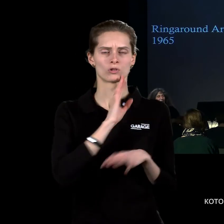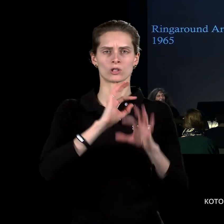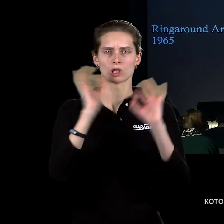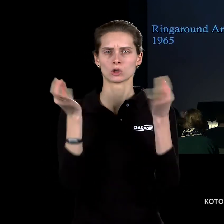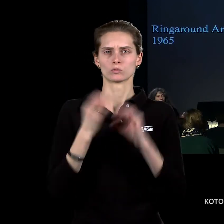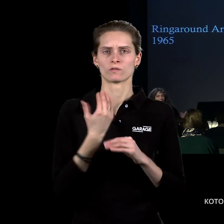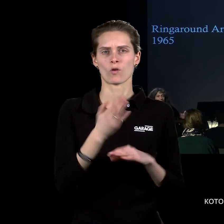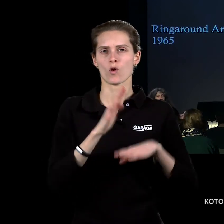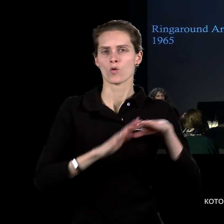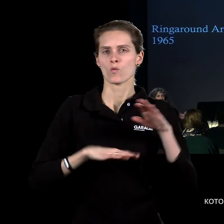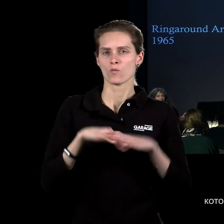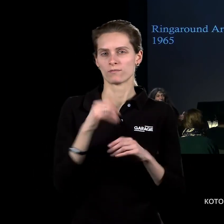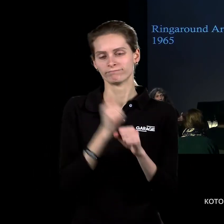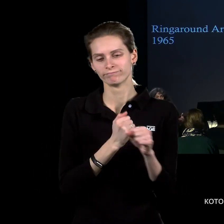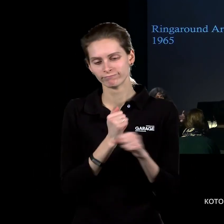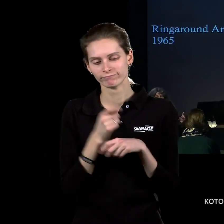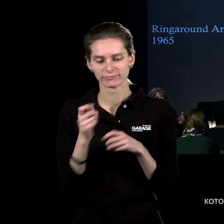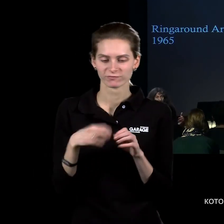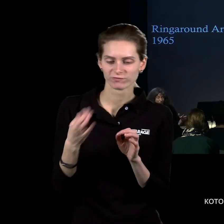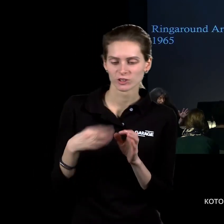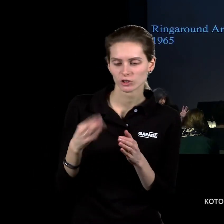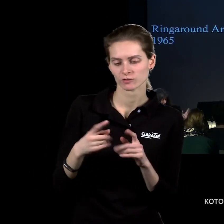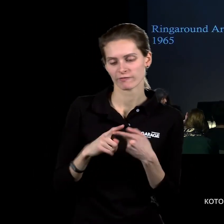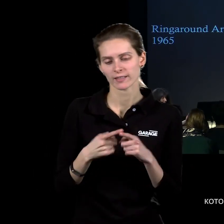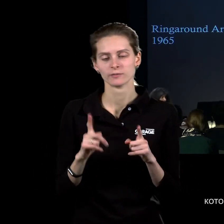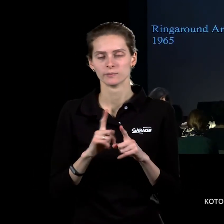искусством, с рукоделием, которое должно обрести такой же статус